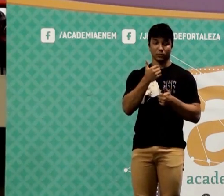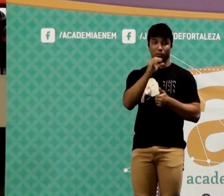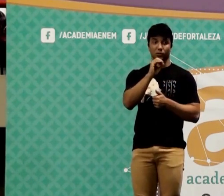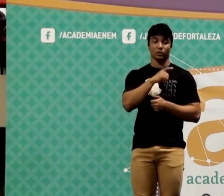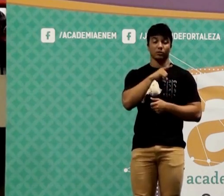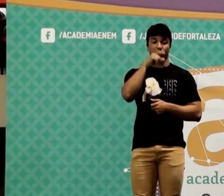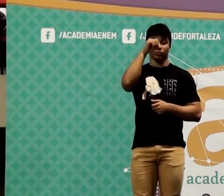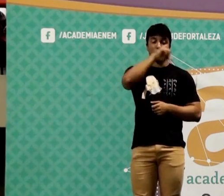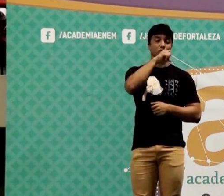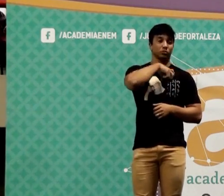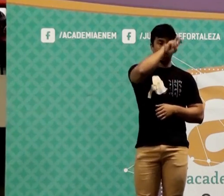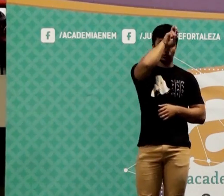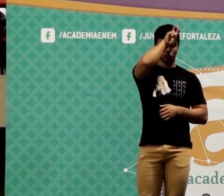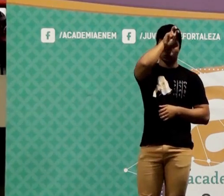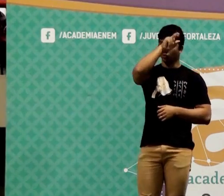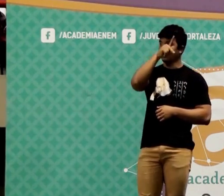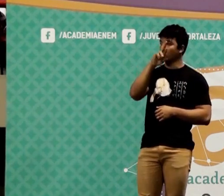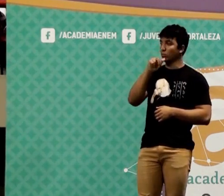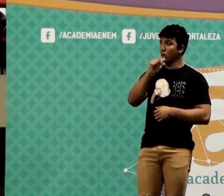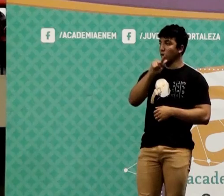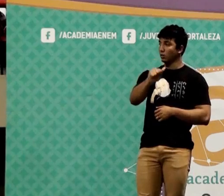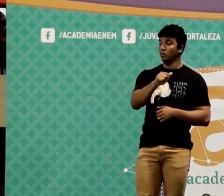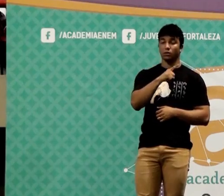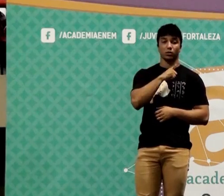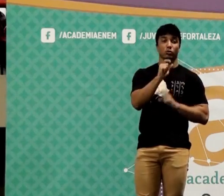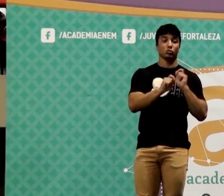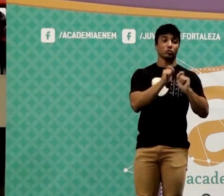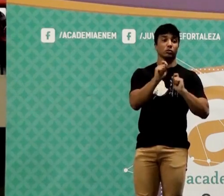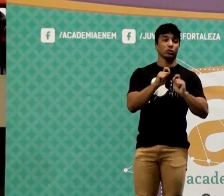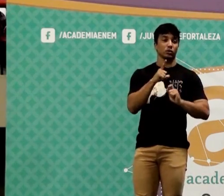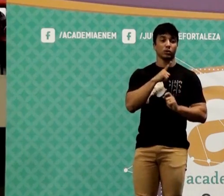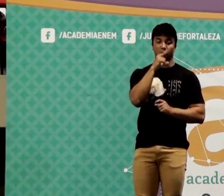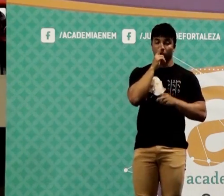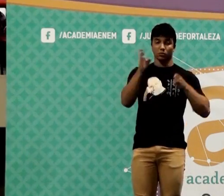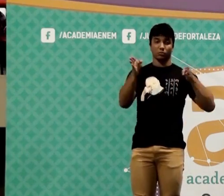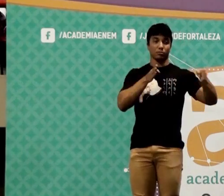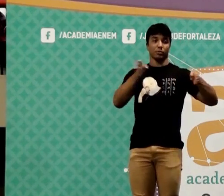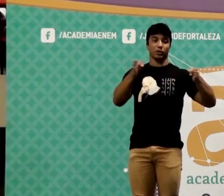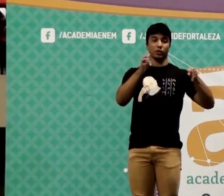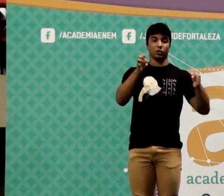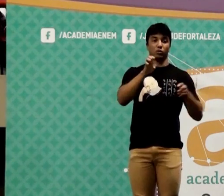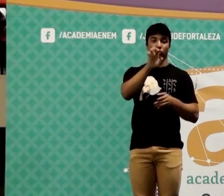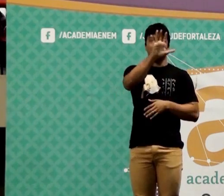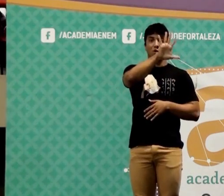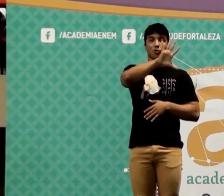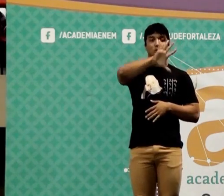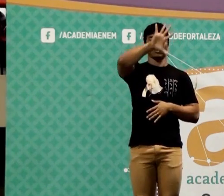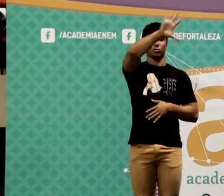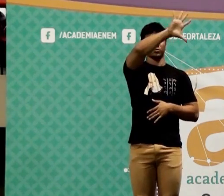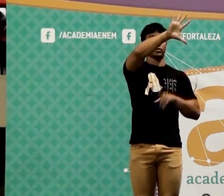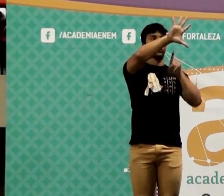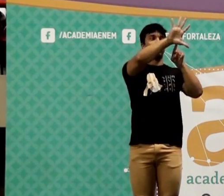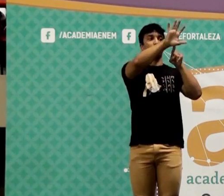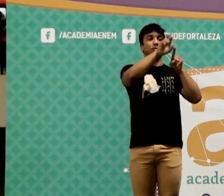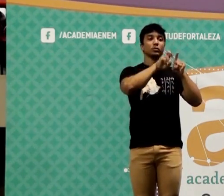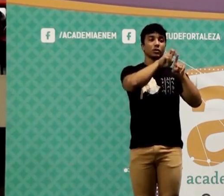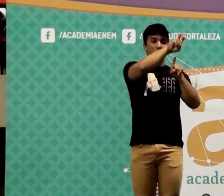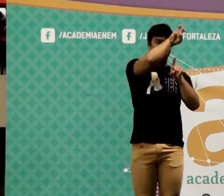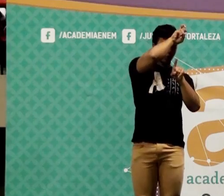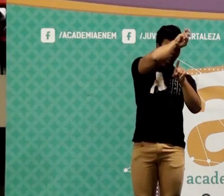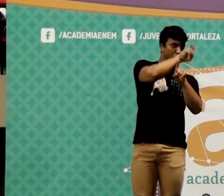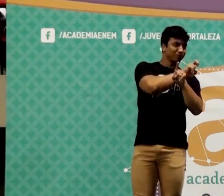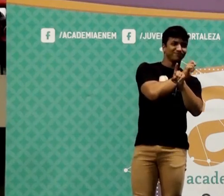Grande Depressão. Ó, Grande Depressão, puxa setinha. É o nome que a gente dá para a crise de 29, viu? É